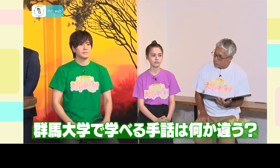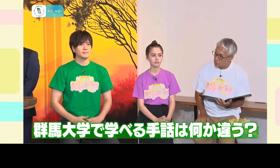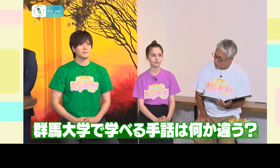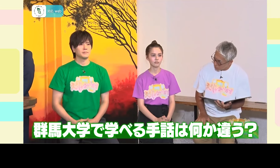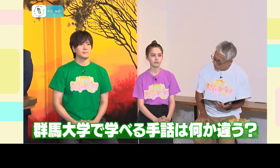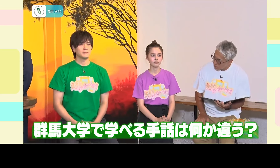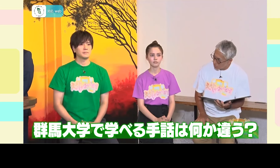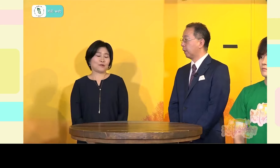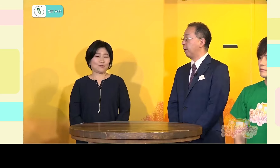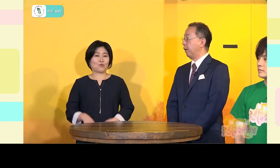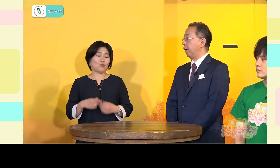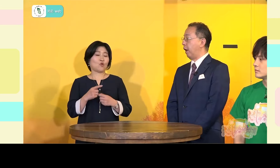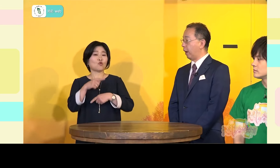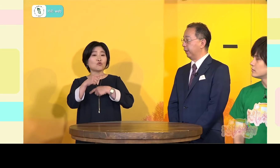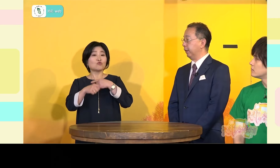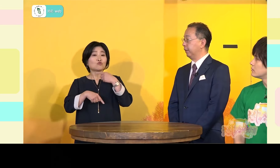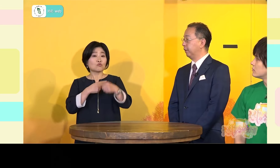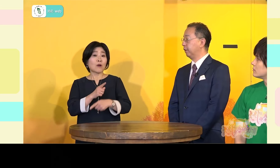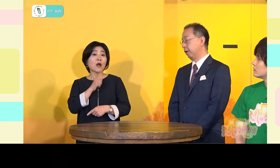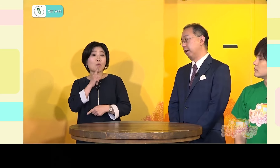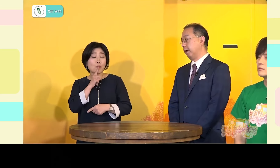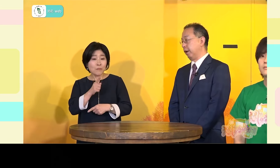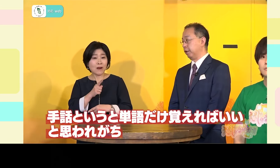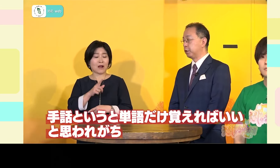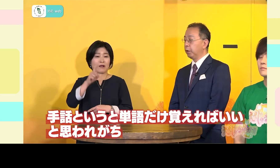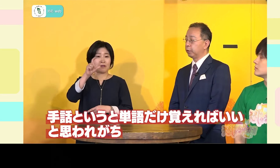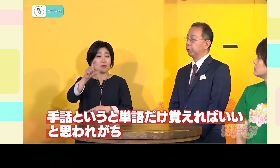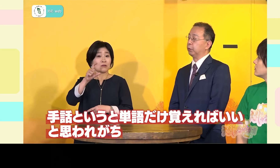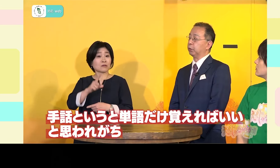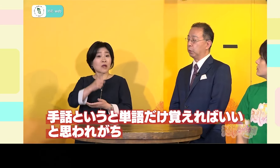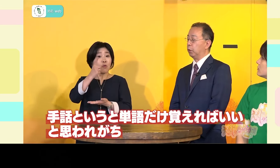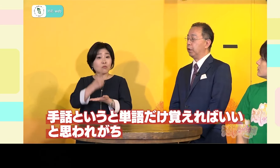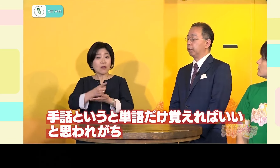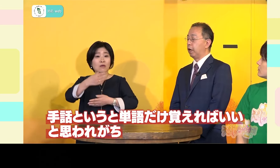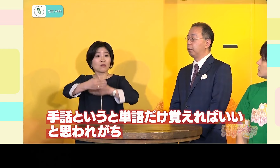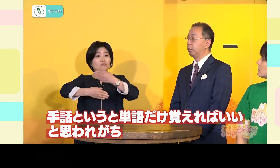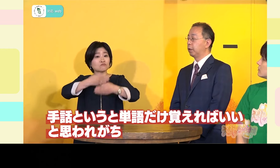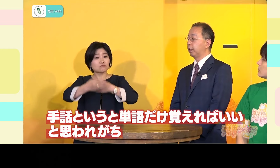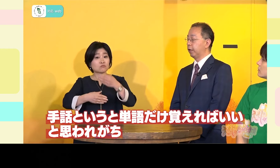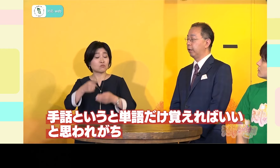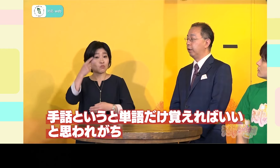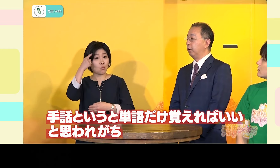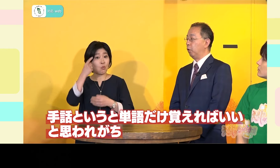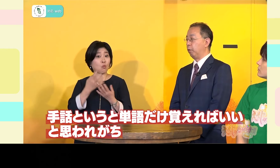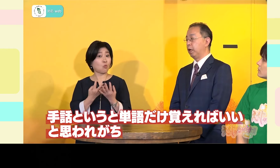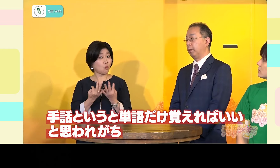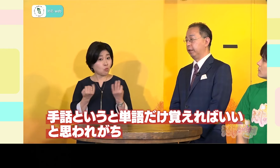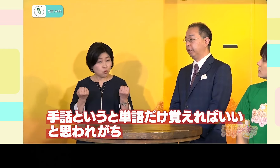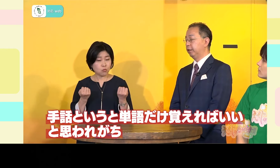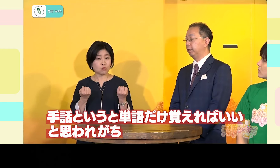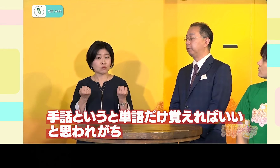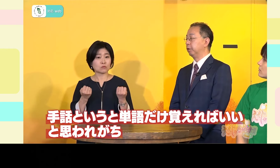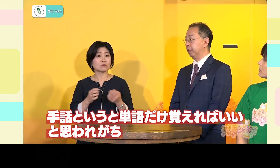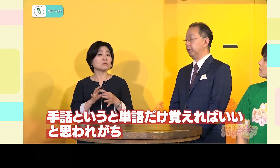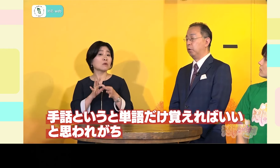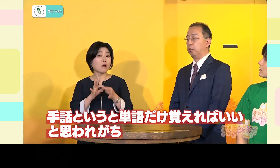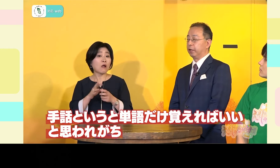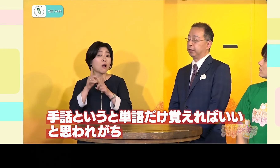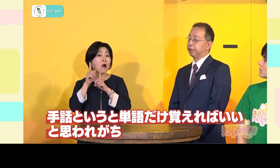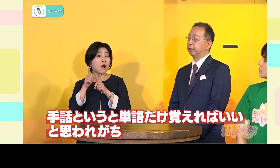ですか？ はい、手話というと、単語だけ覚えればいいっていうふうに思われがちなん